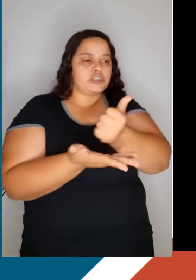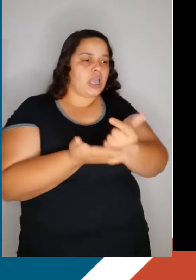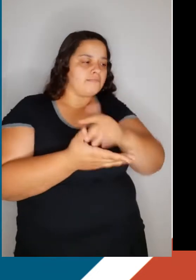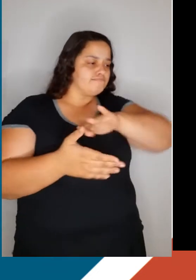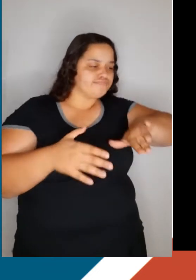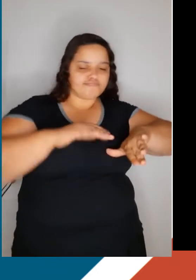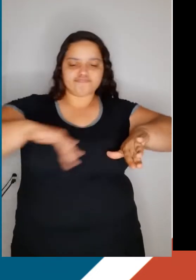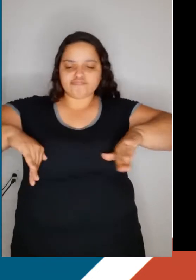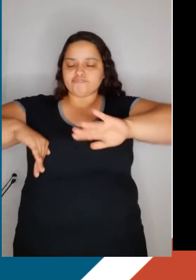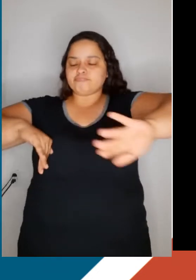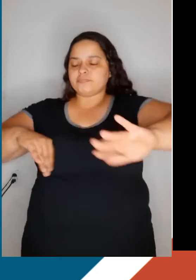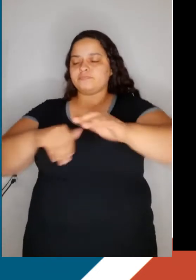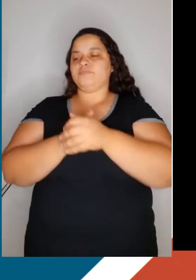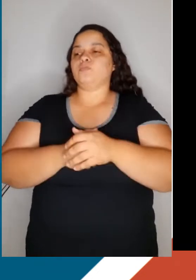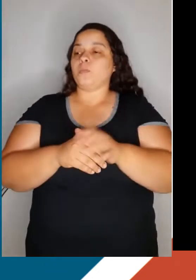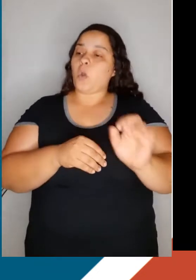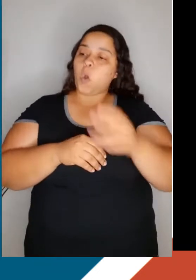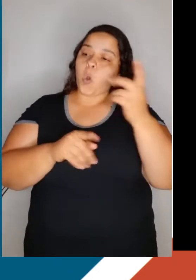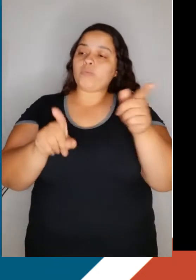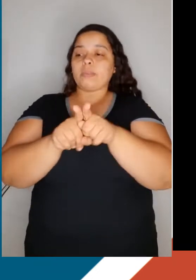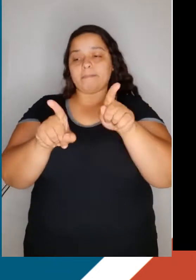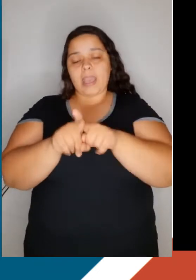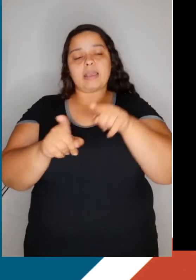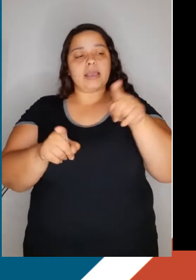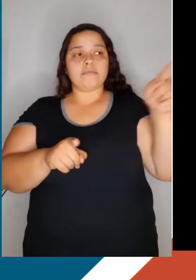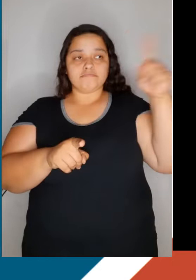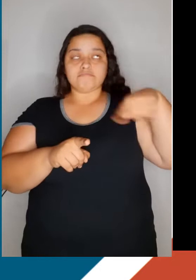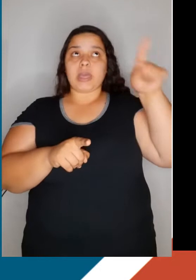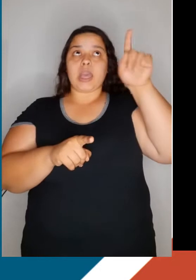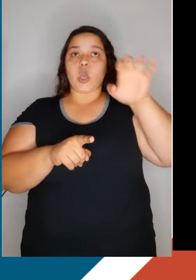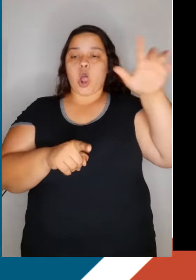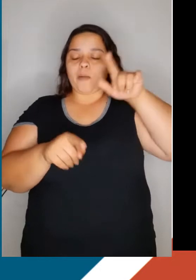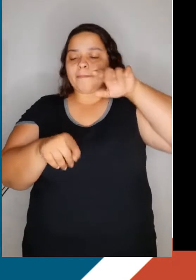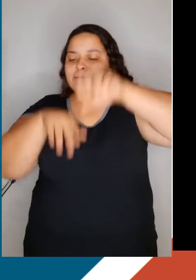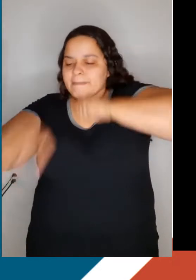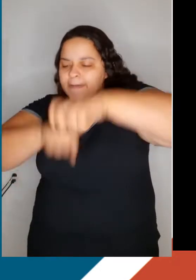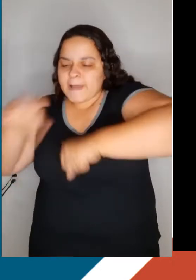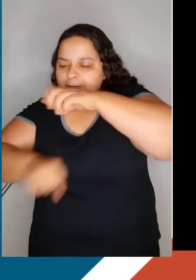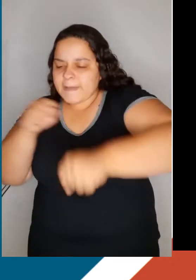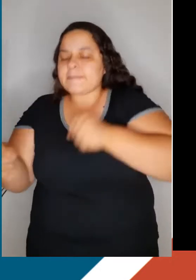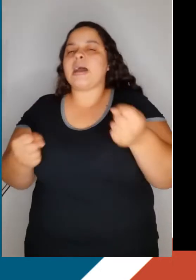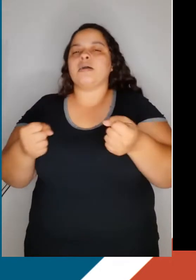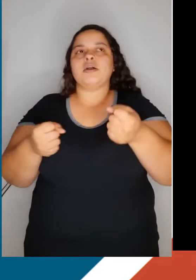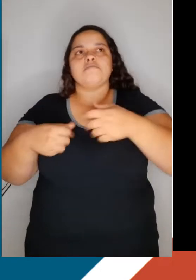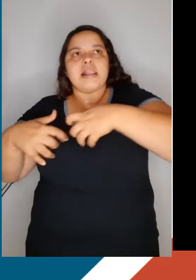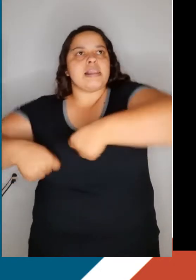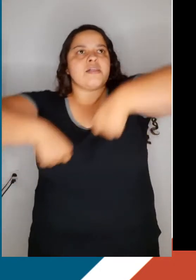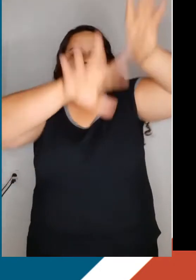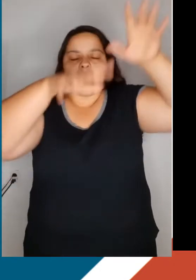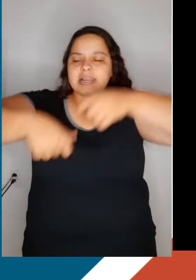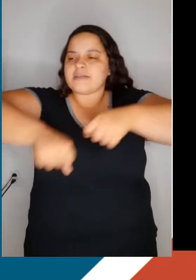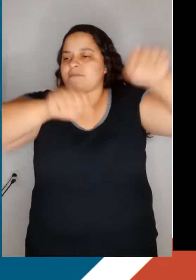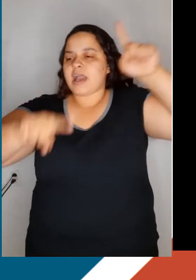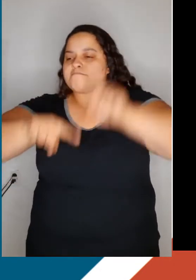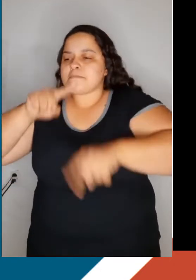Ou então, estão tendo as suas riquezas subtraídas para serem levadas ou para a Europa ou para os Estados Unidos. E